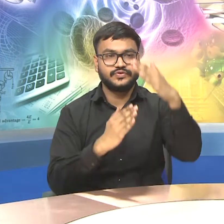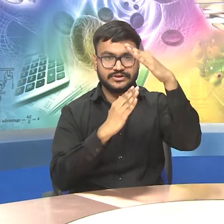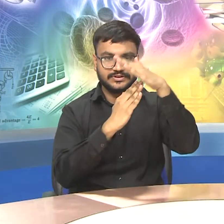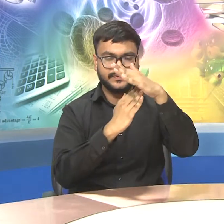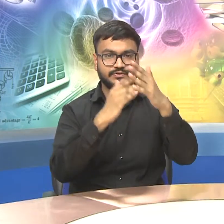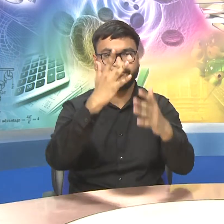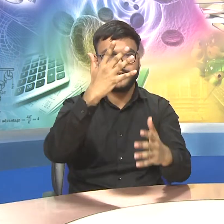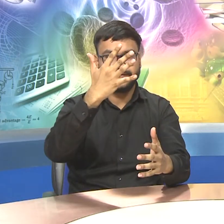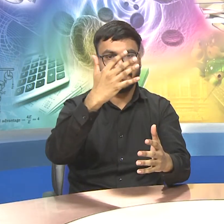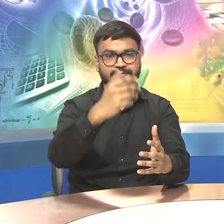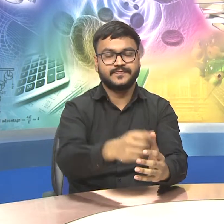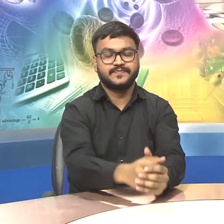Let's take a short break.